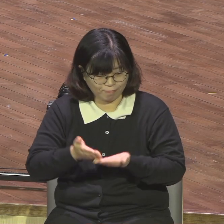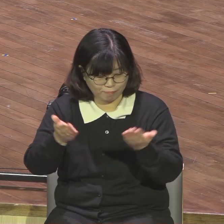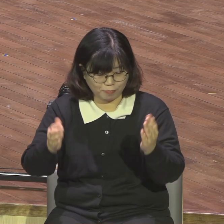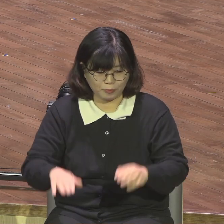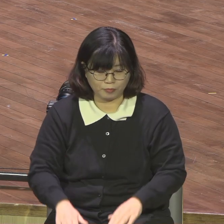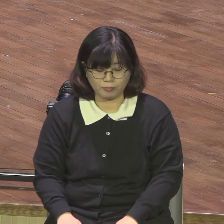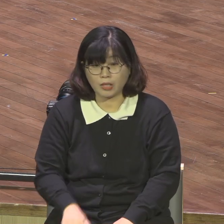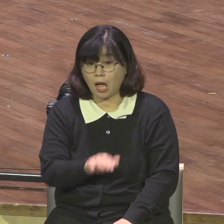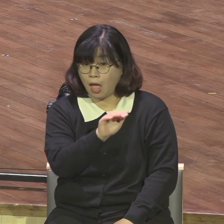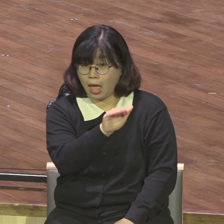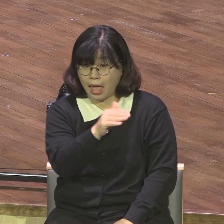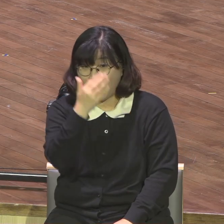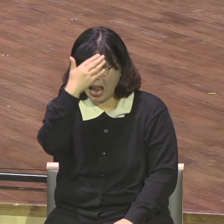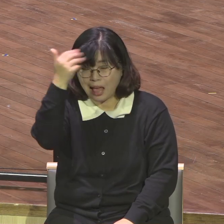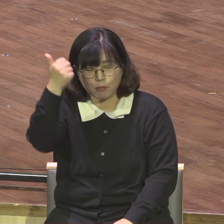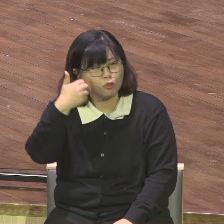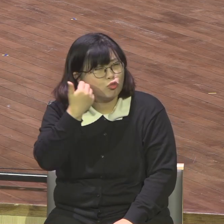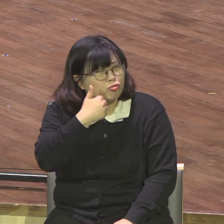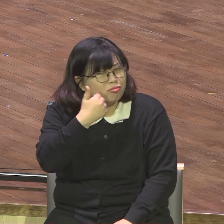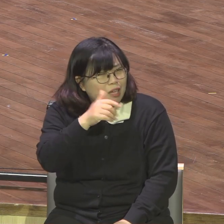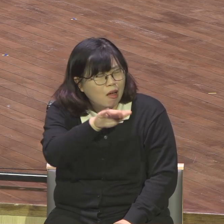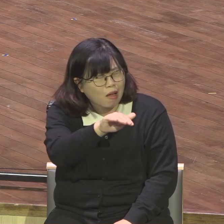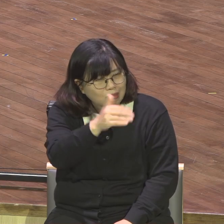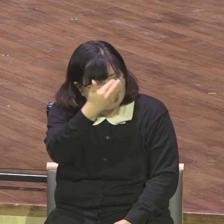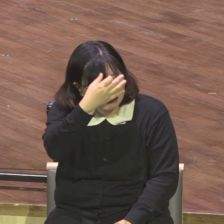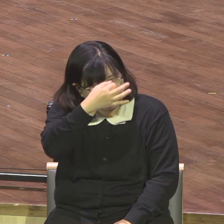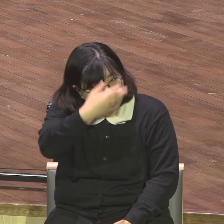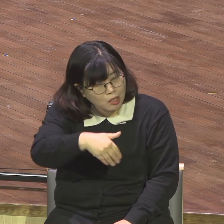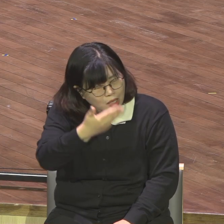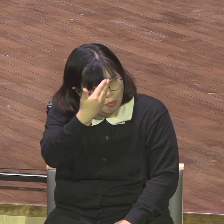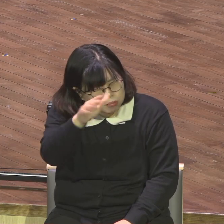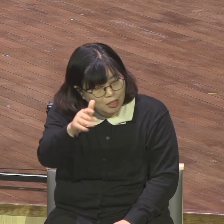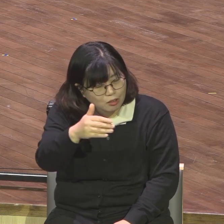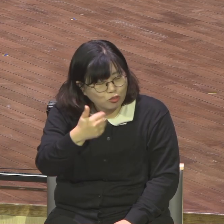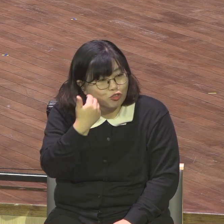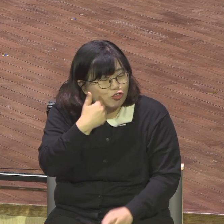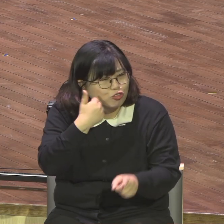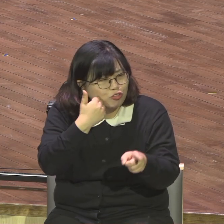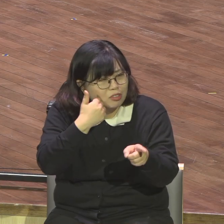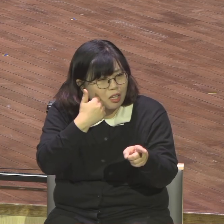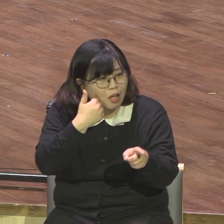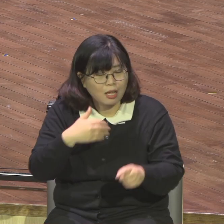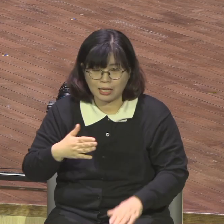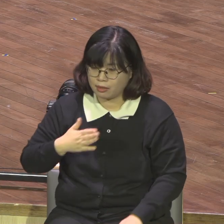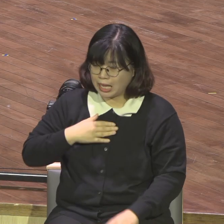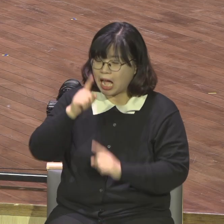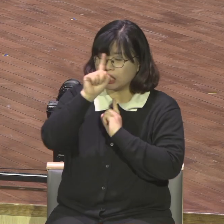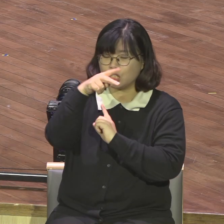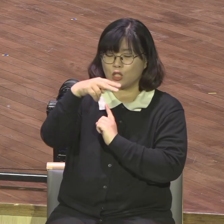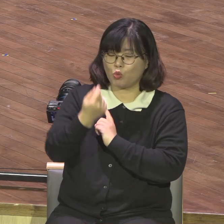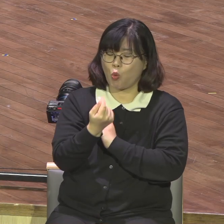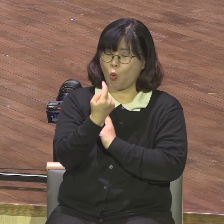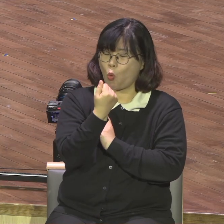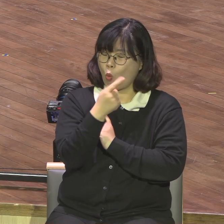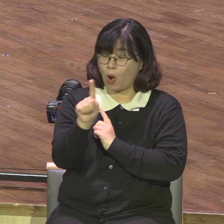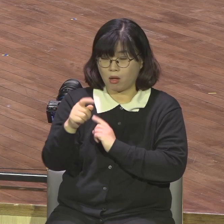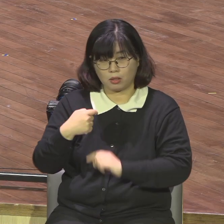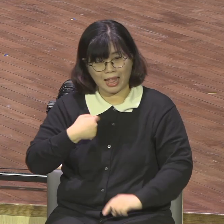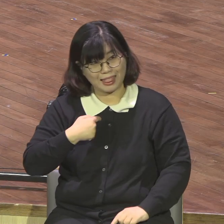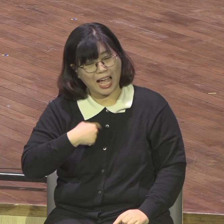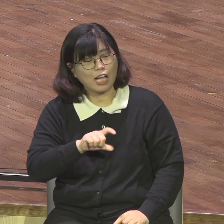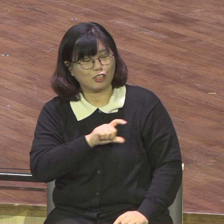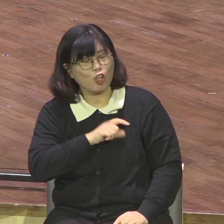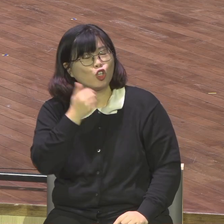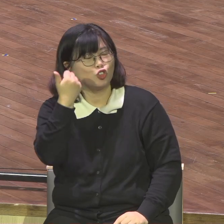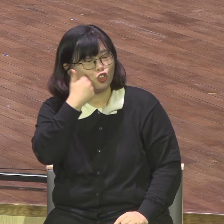그런데 할아버지 누구세요? 나? 이종아. 너는? 저는 백성준이야. 저는